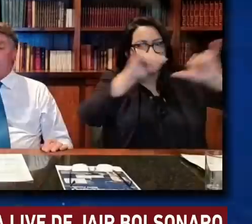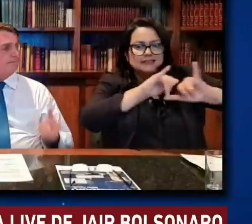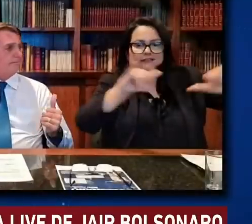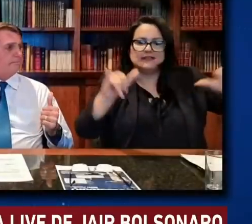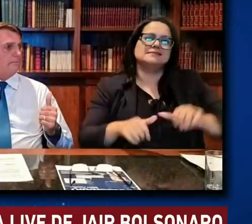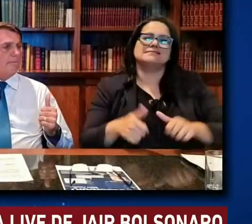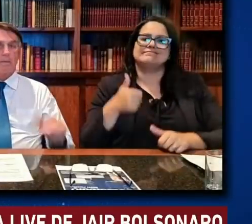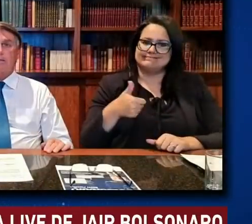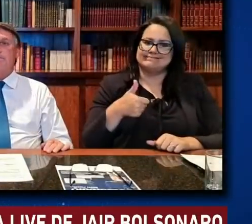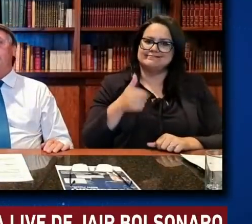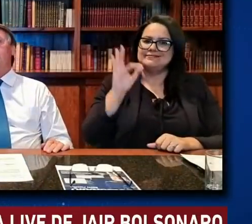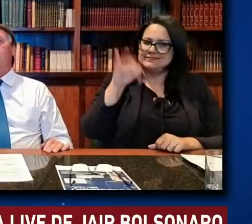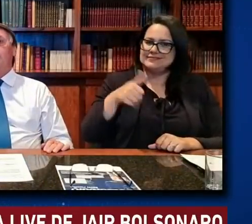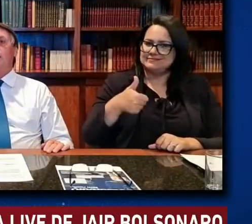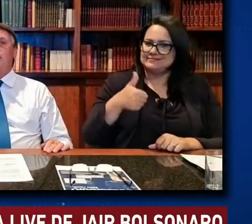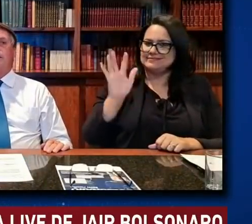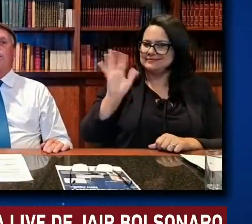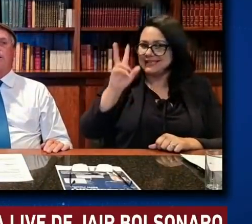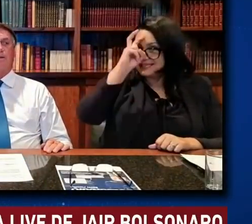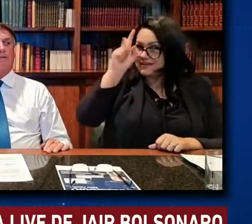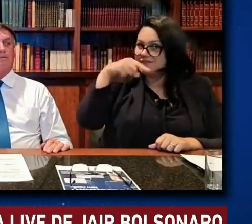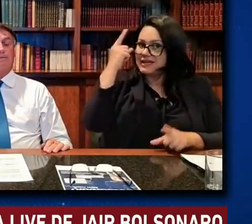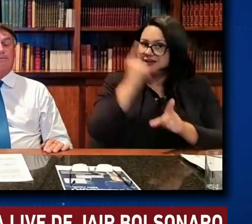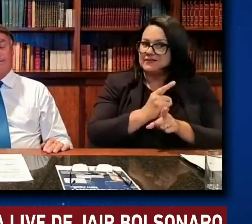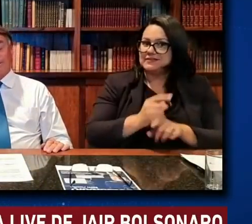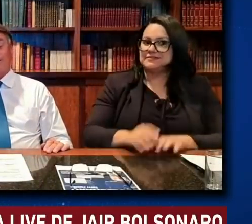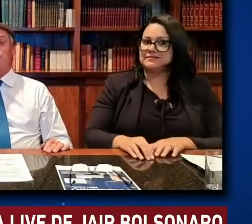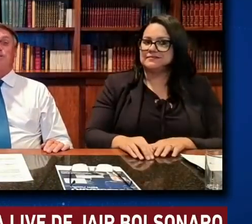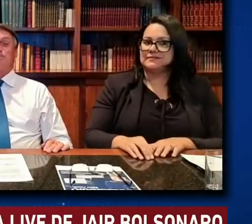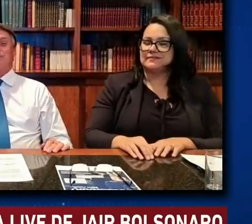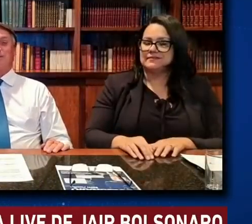sinal. Vamos encerrar aqui? Obrigado. Até quinta-feira que vem, se Deus quiser. Valeu.